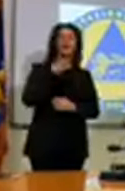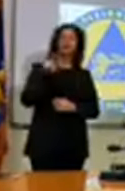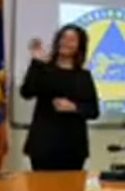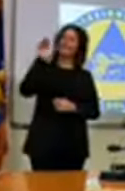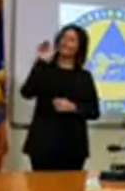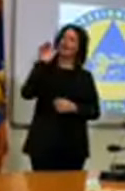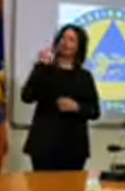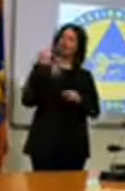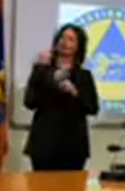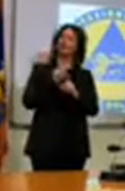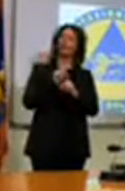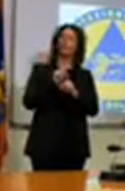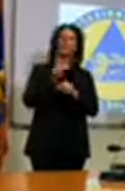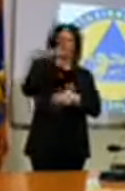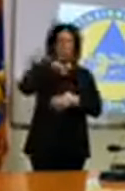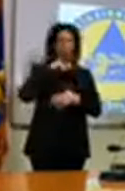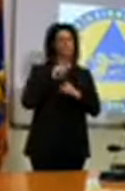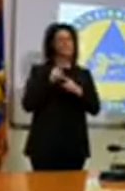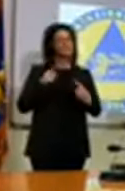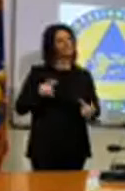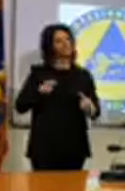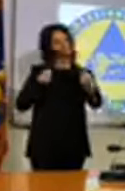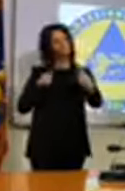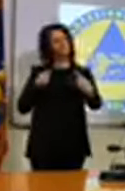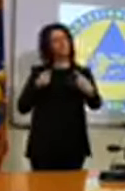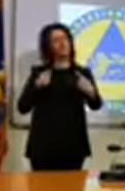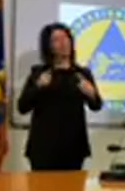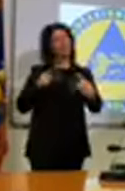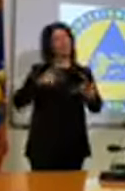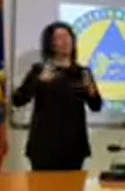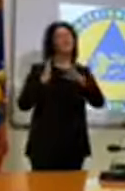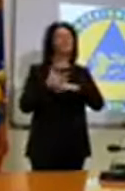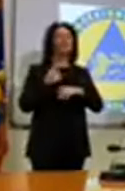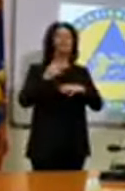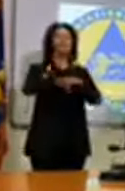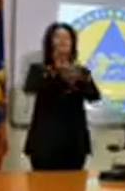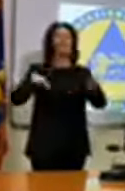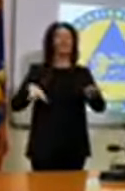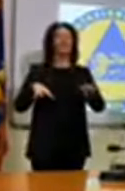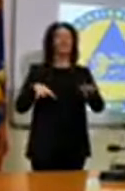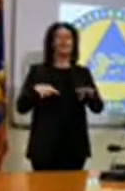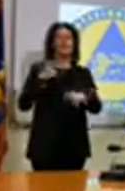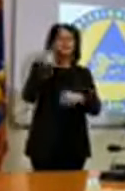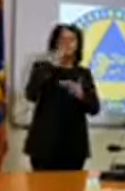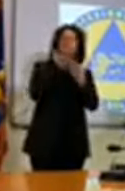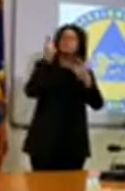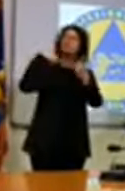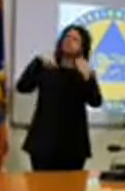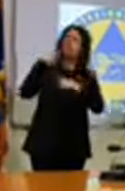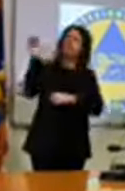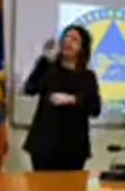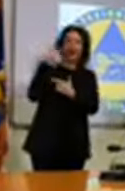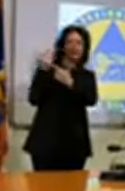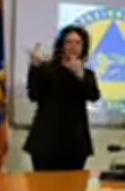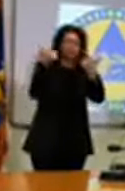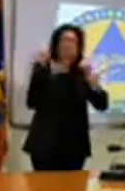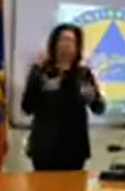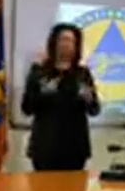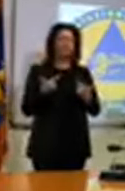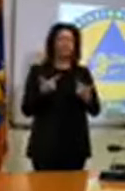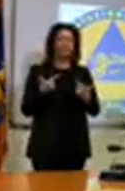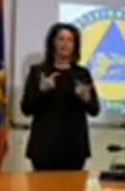è diventato quasi una sfida, no? di creare questo grande network, e infatti i ragazzi non li vedete in giro, se osservate, se